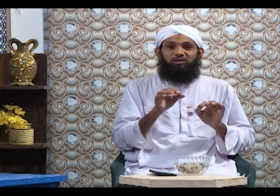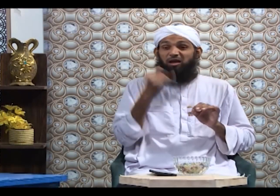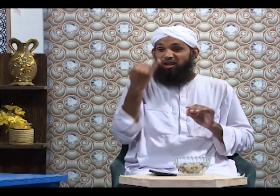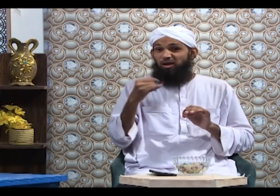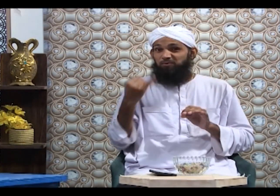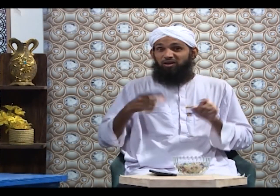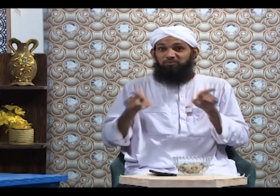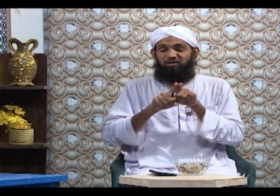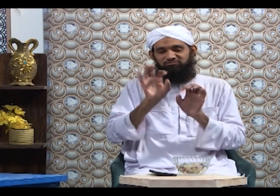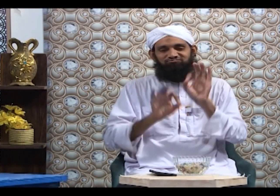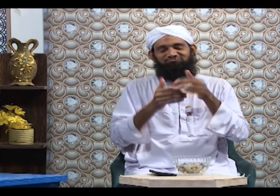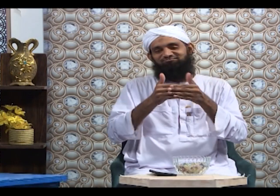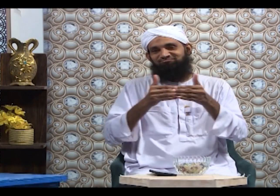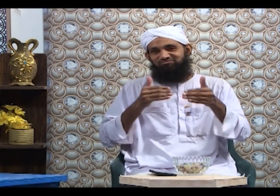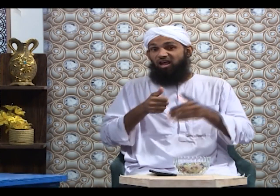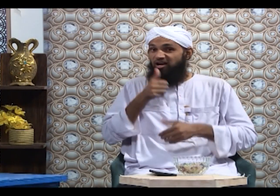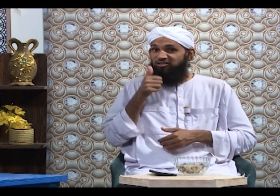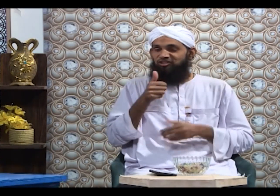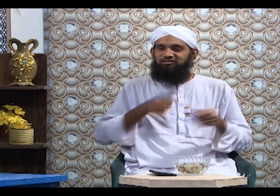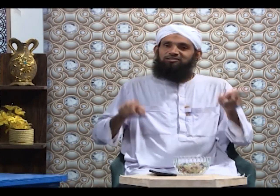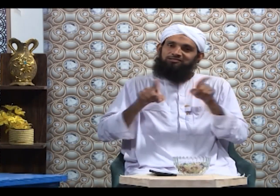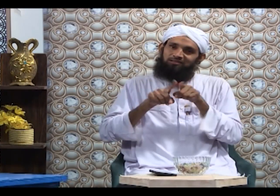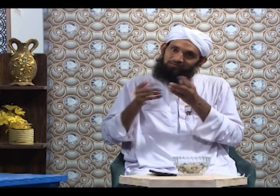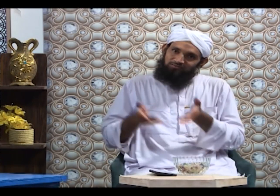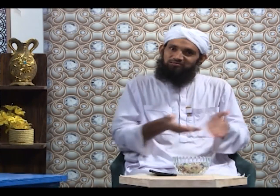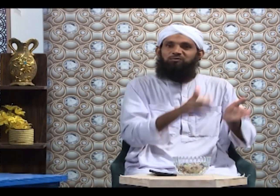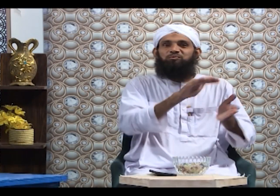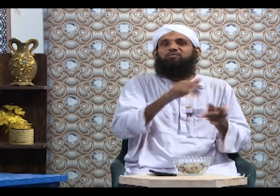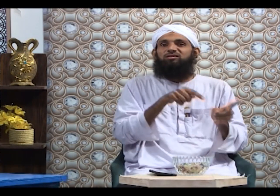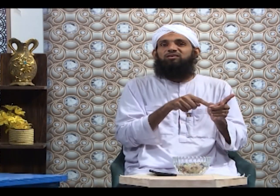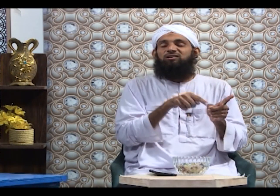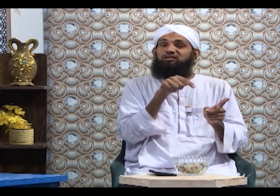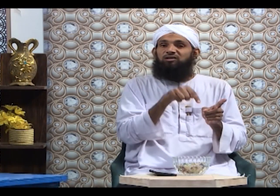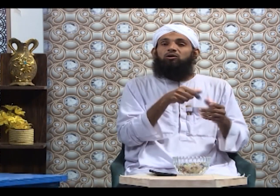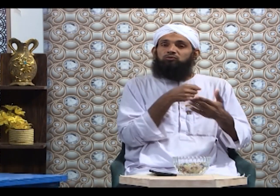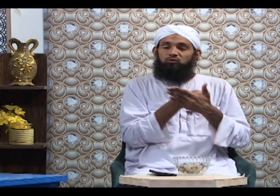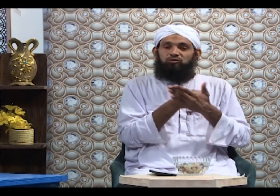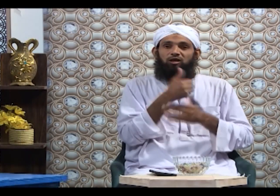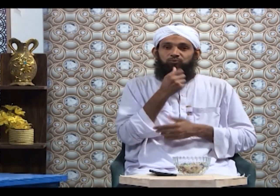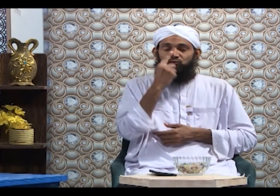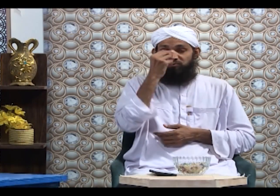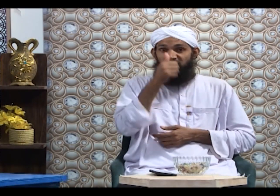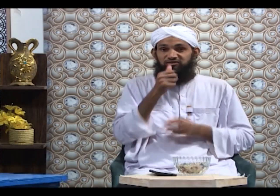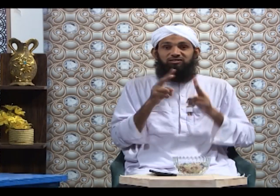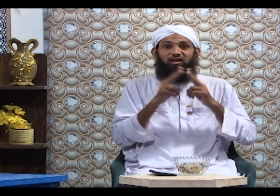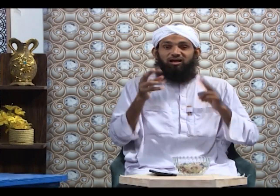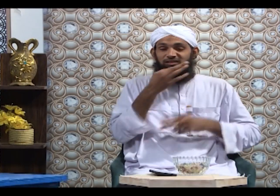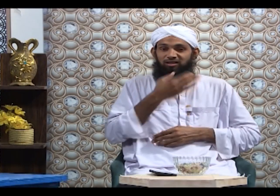کی اصلاح و مدنی تربیت میں جو رکاوٹیں ہوں انہیں دور کریں اور انہیں اچھے اخلاق و آداب سکھائیں۔ نبی کریم صلی